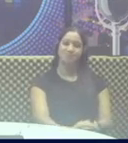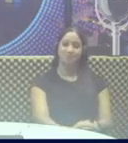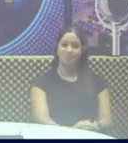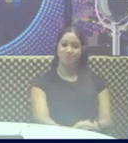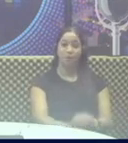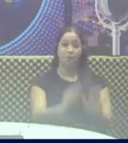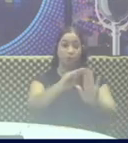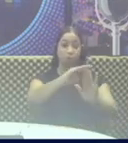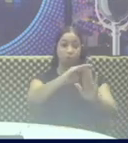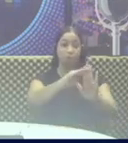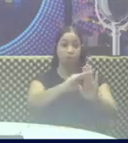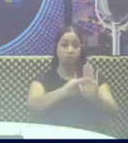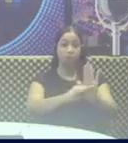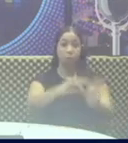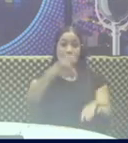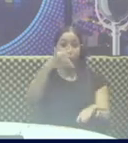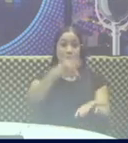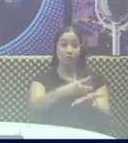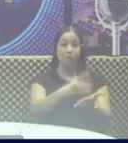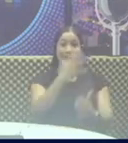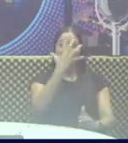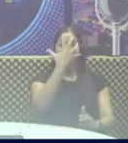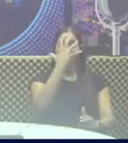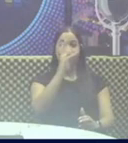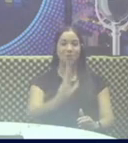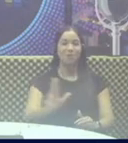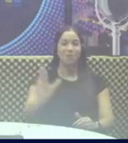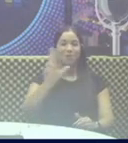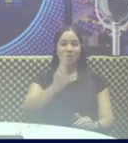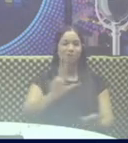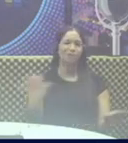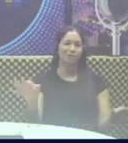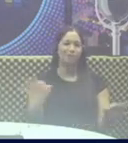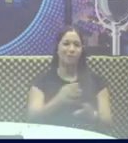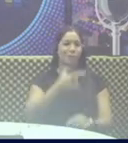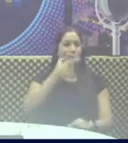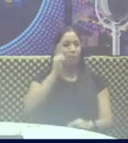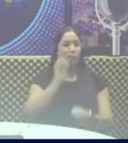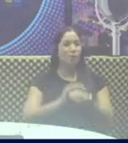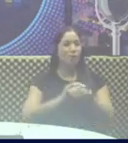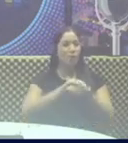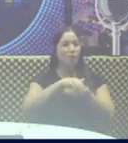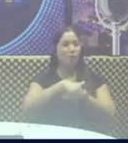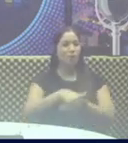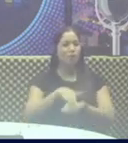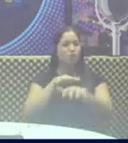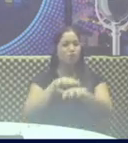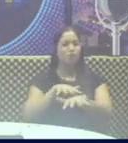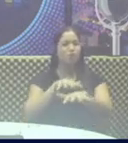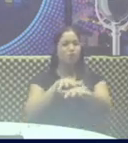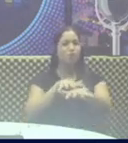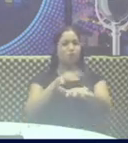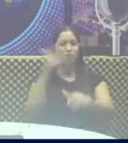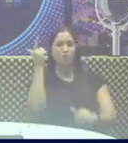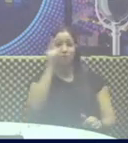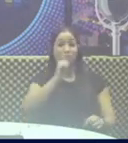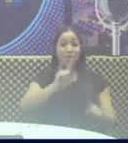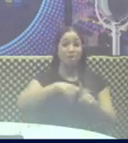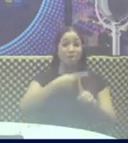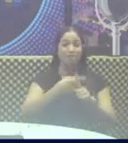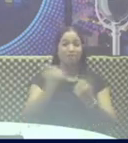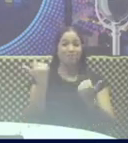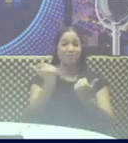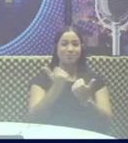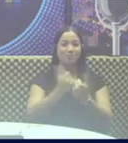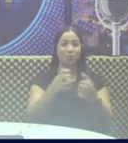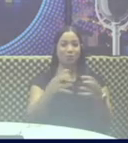A programação oficial de carnaval aqui em Uberlândia terminou na noite de ontem com o desfile da campeã e vice.